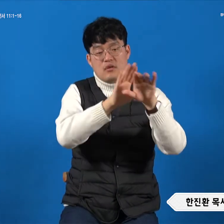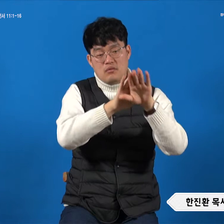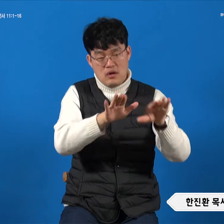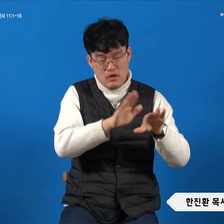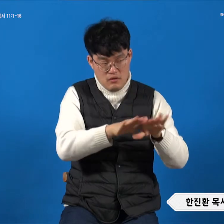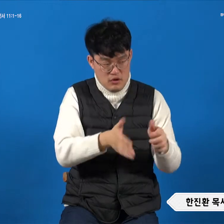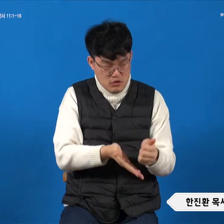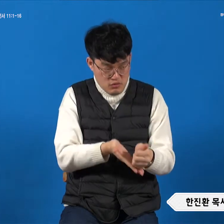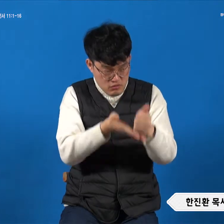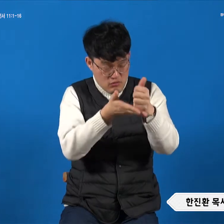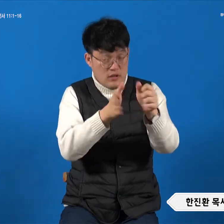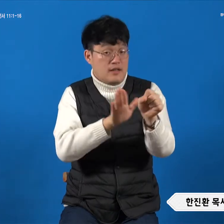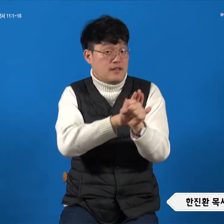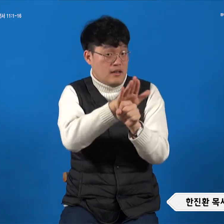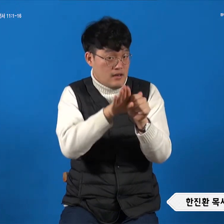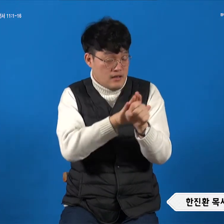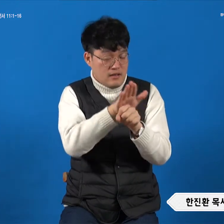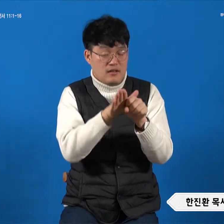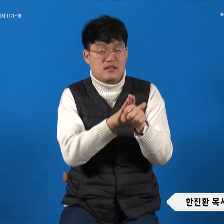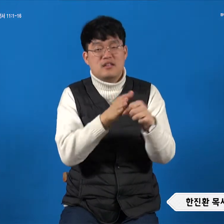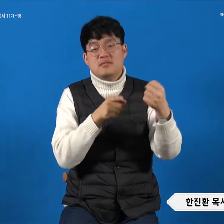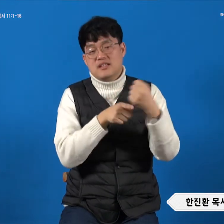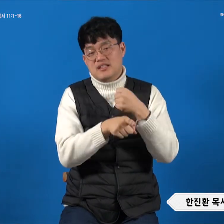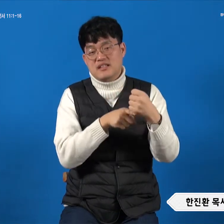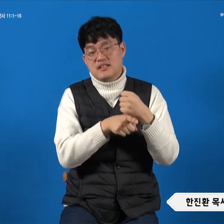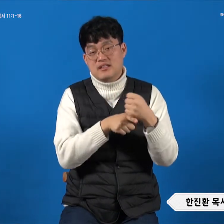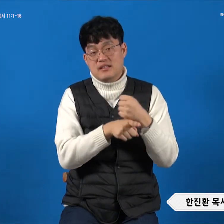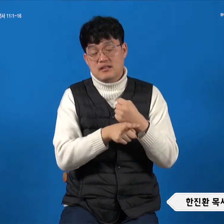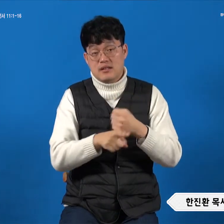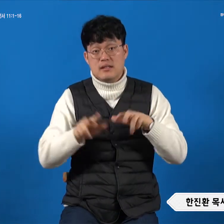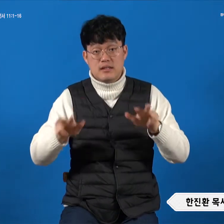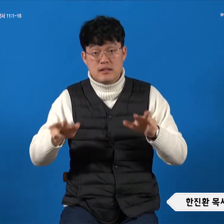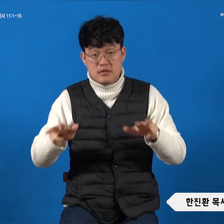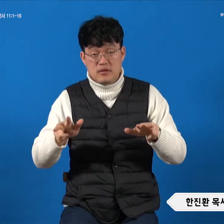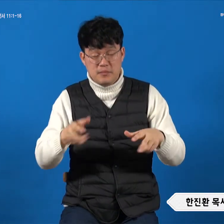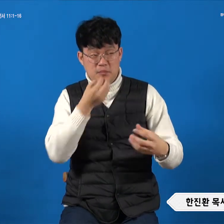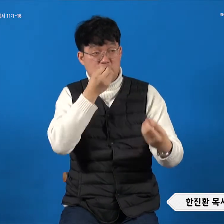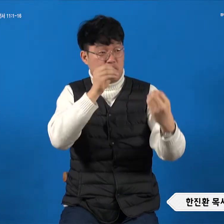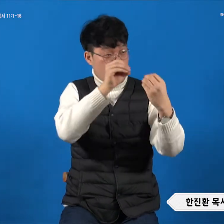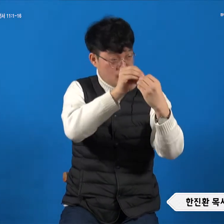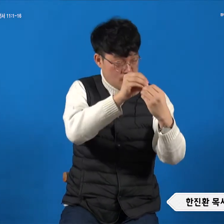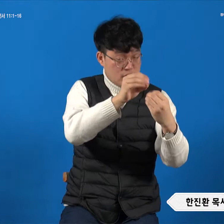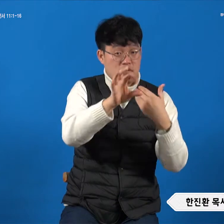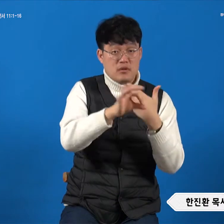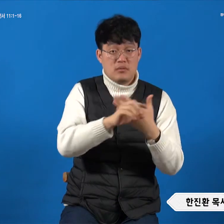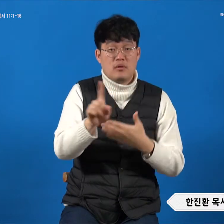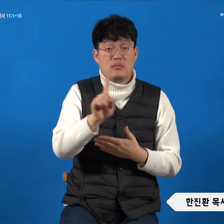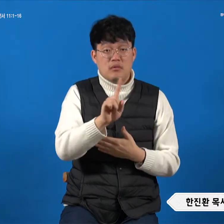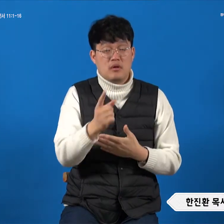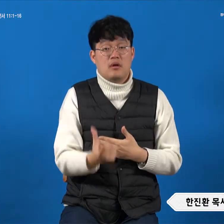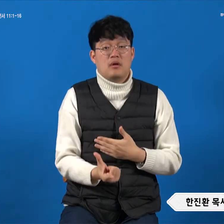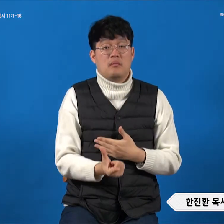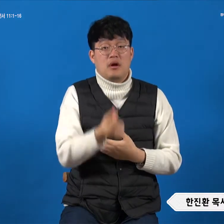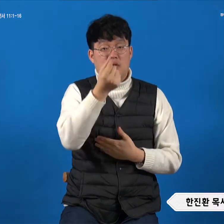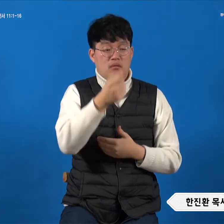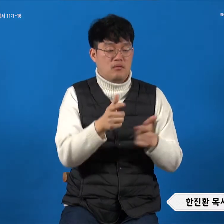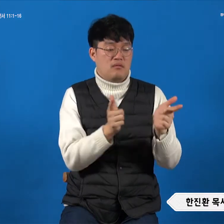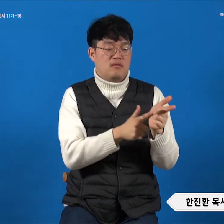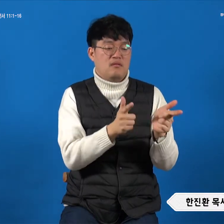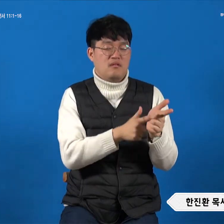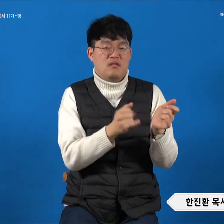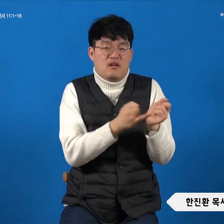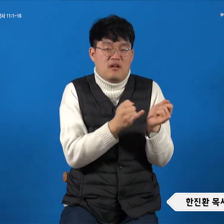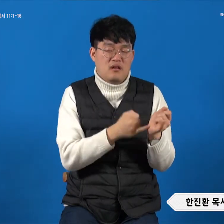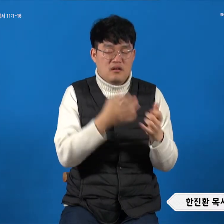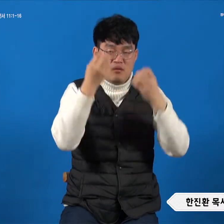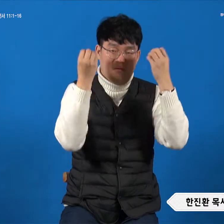것이 화해와 존중과 사랑의 표시였습니다. 그러나 지금은 그렇게 하면 당장에